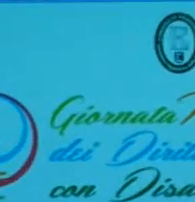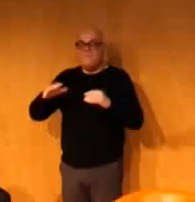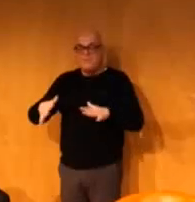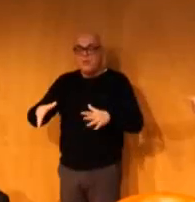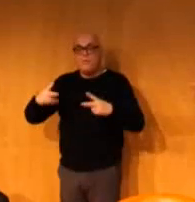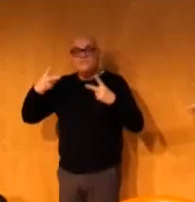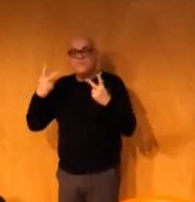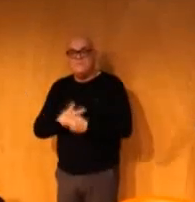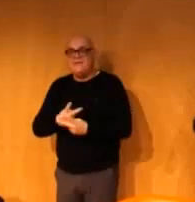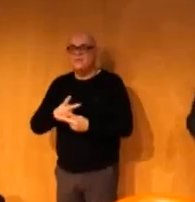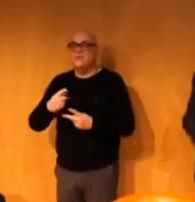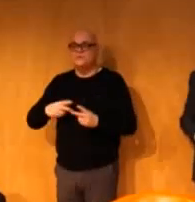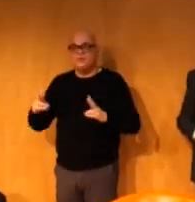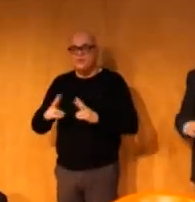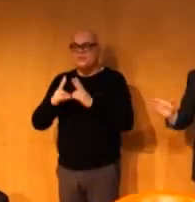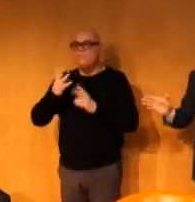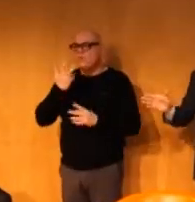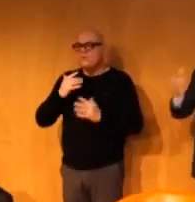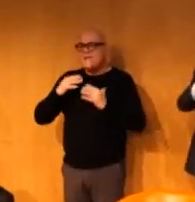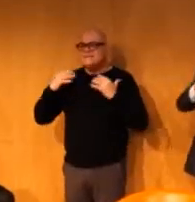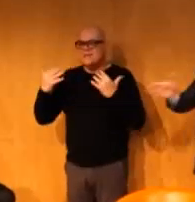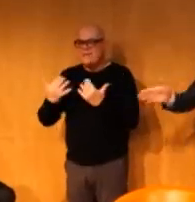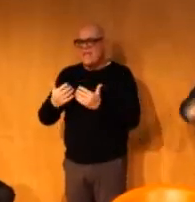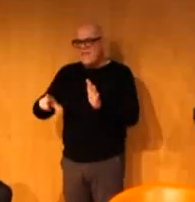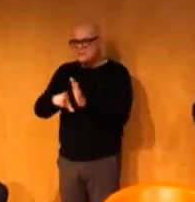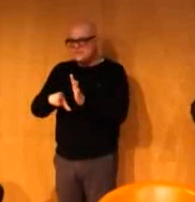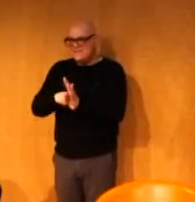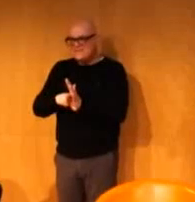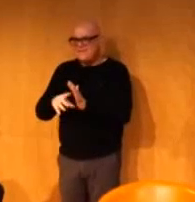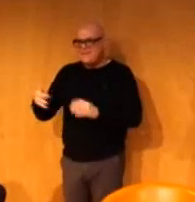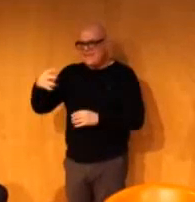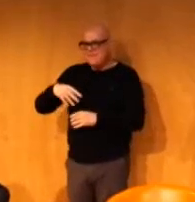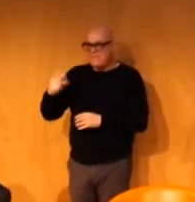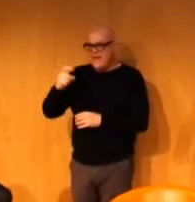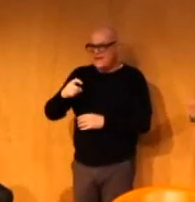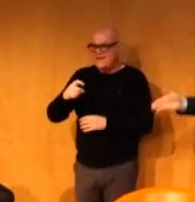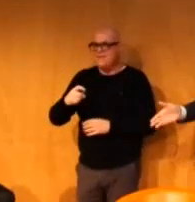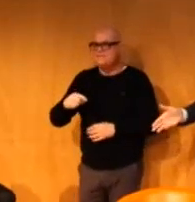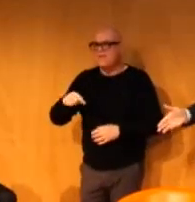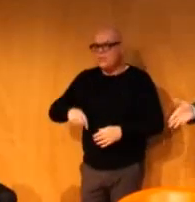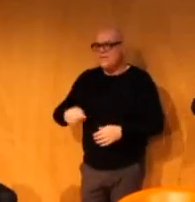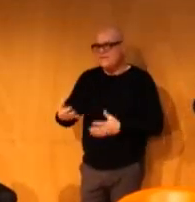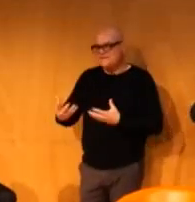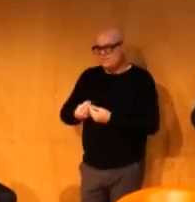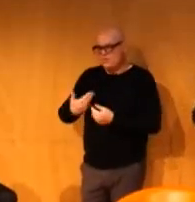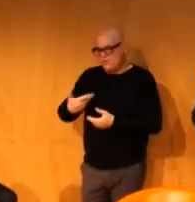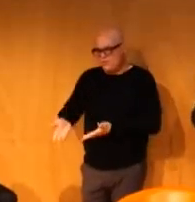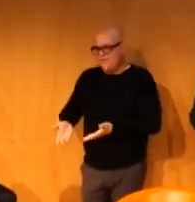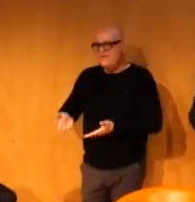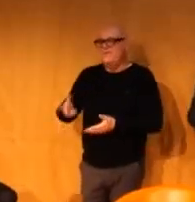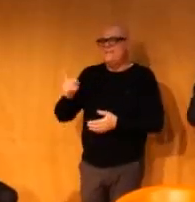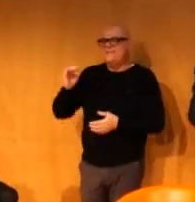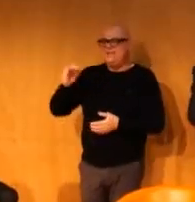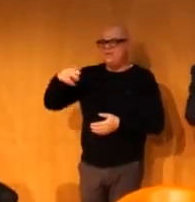abile. Se noi riusciamo a battere o comunque avere sempre a mente ogni giorno che la disabilità è una situazione che non